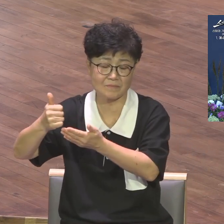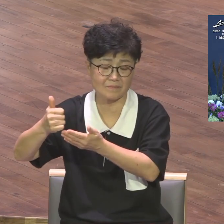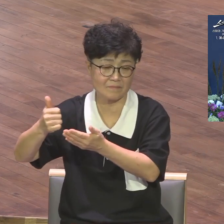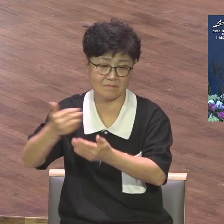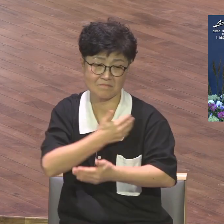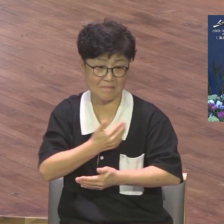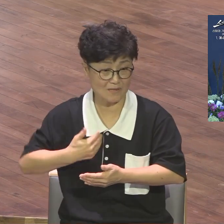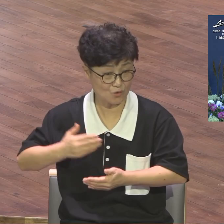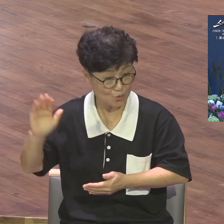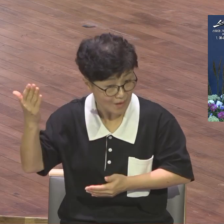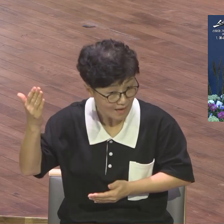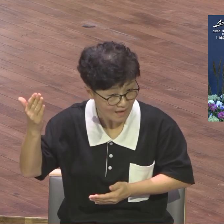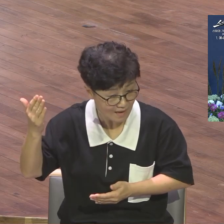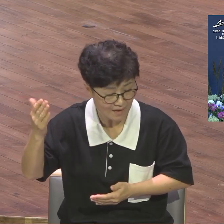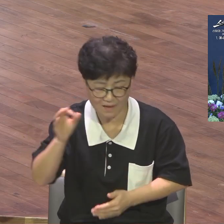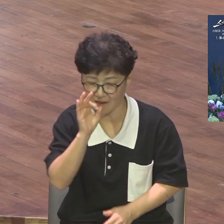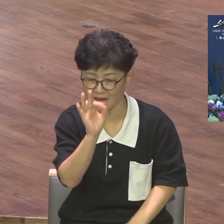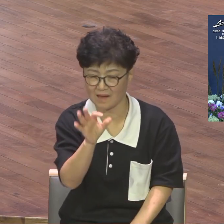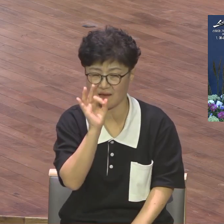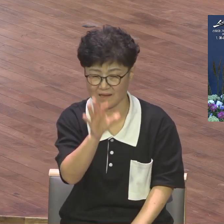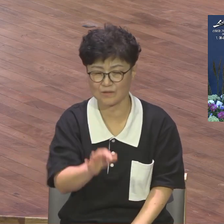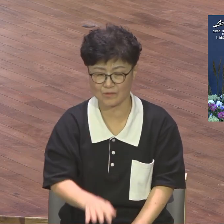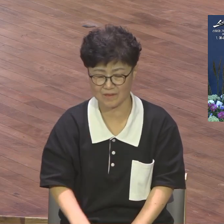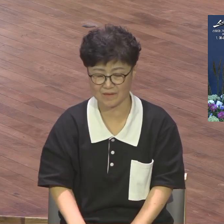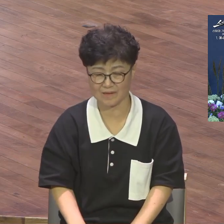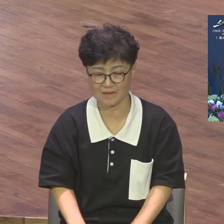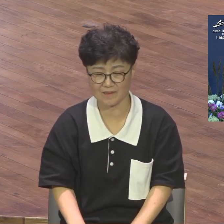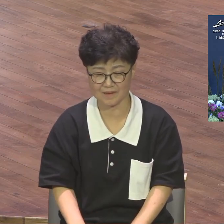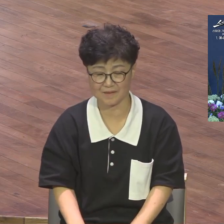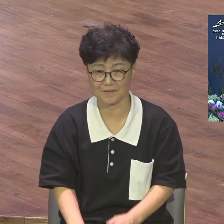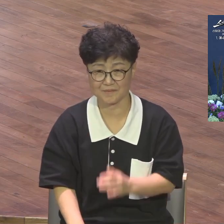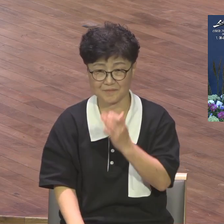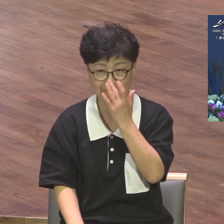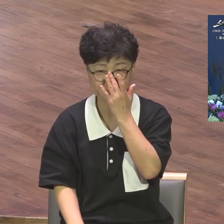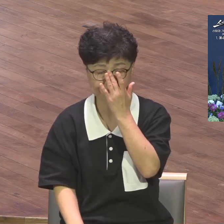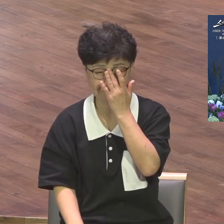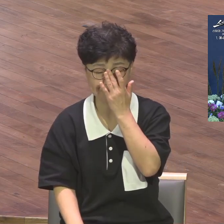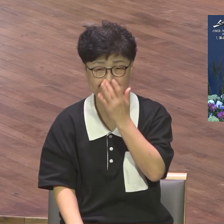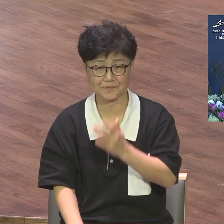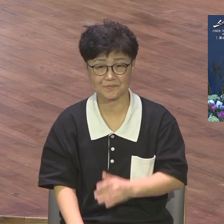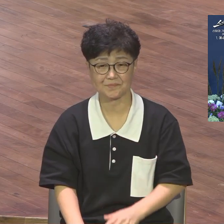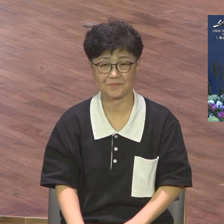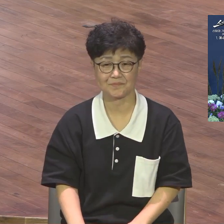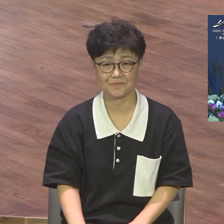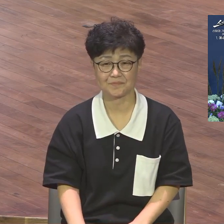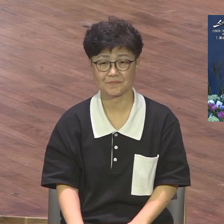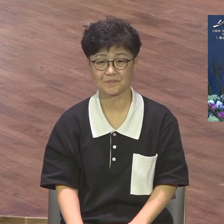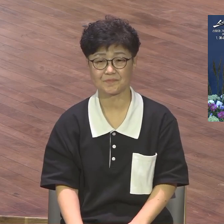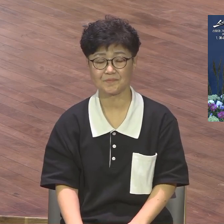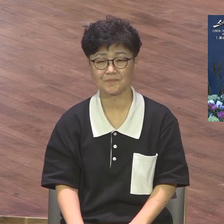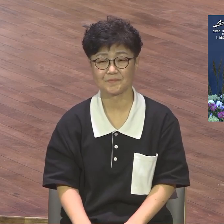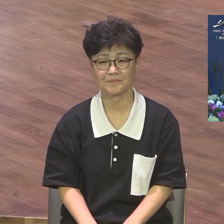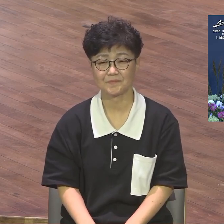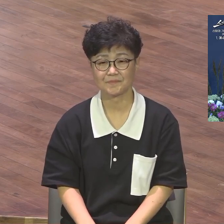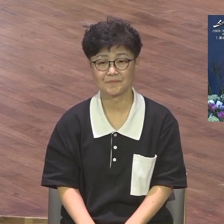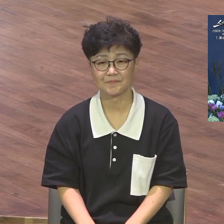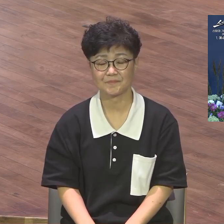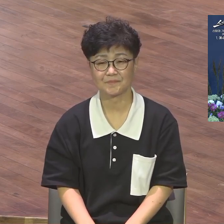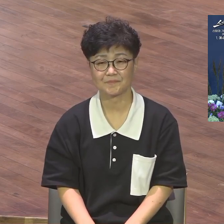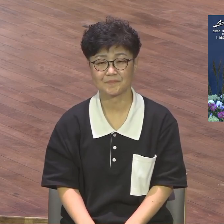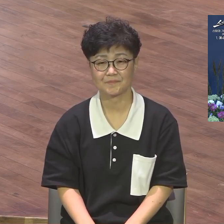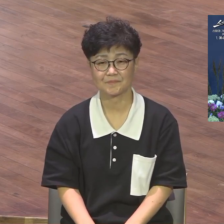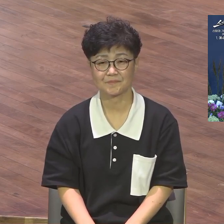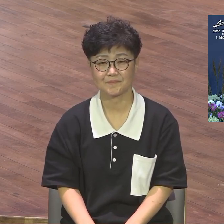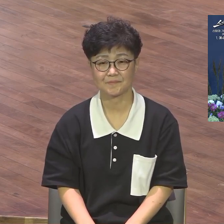수확, 아무리 우리가 곱하고 더해도 많아진 것 같아도 가로밖에 있는 우리가 마이너스 하나 딱 붙여버리면